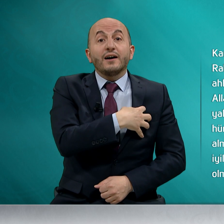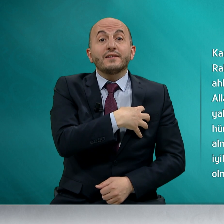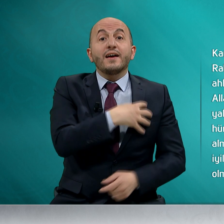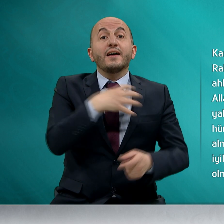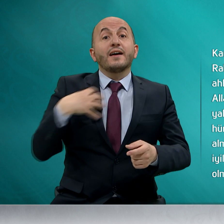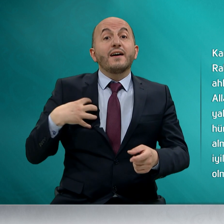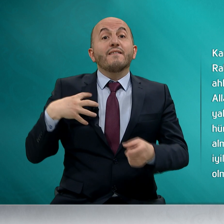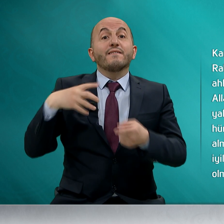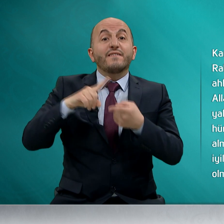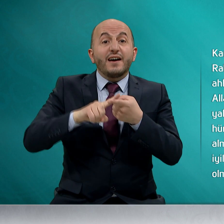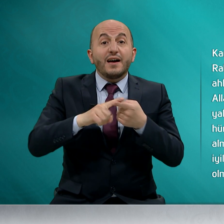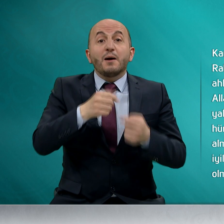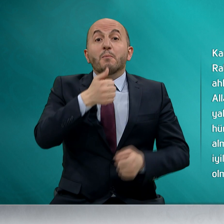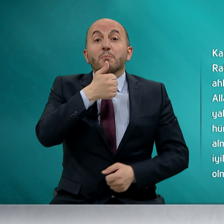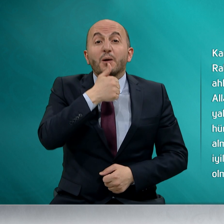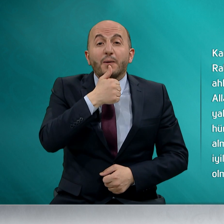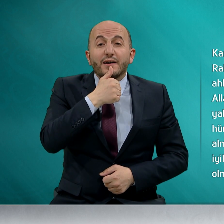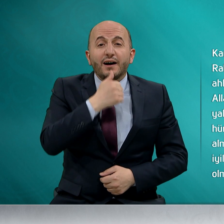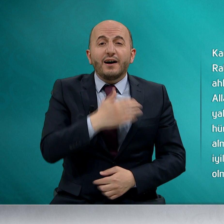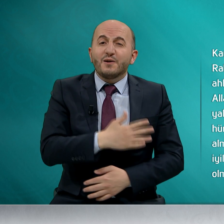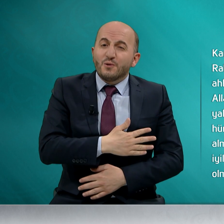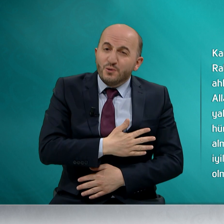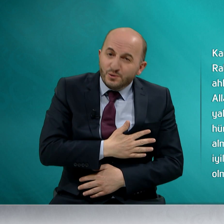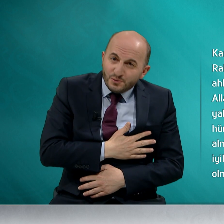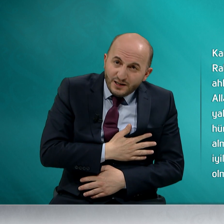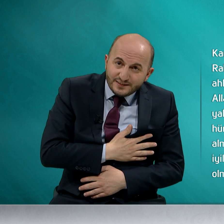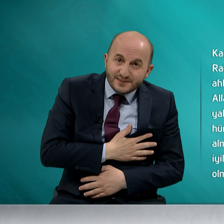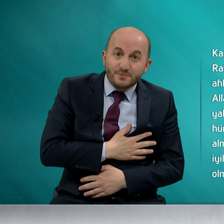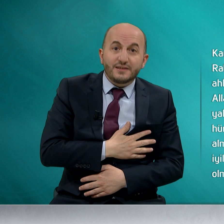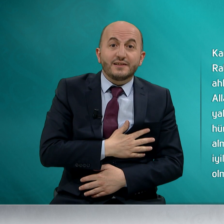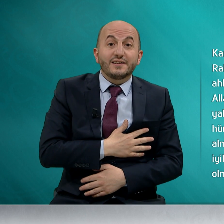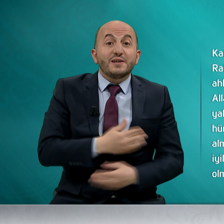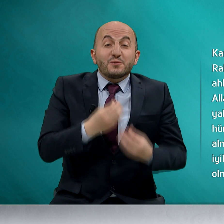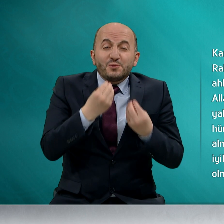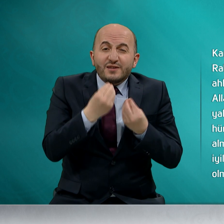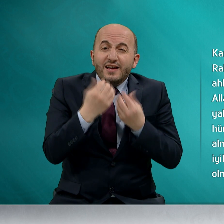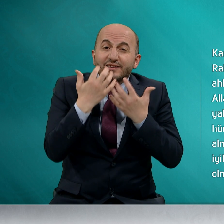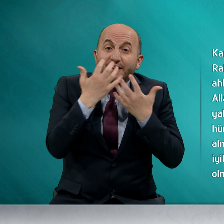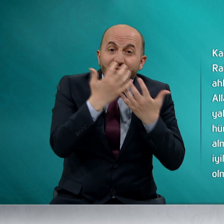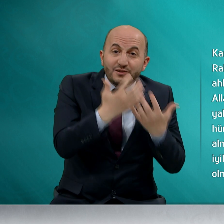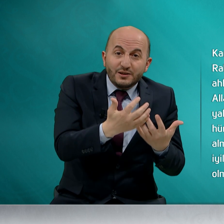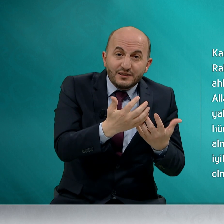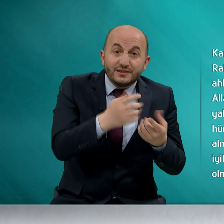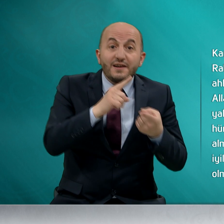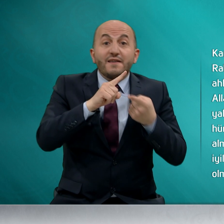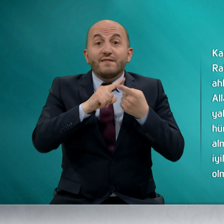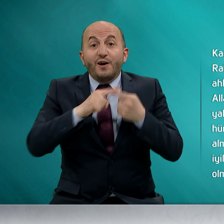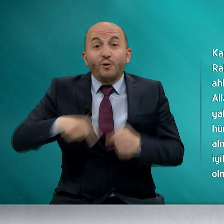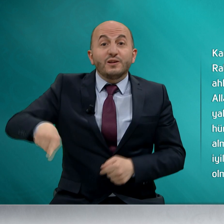anne ve babaya hürmet etmeyi, güzel davranmayı ve